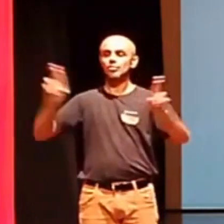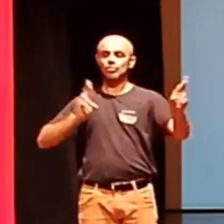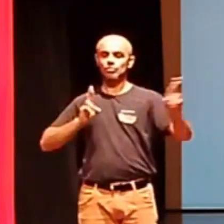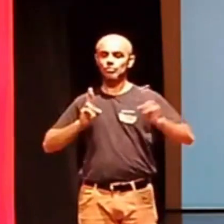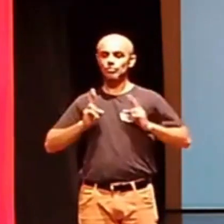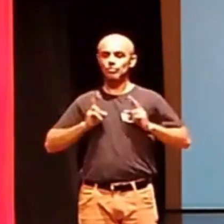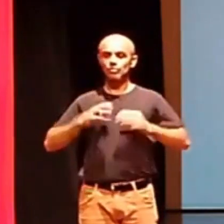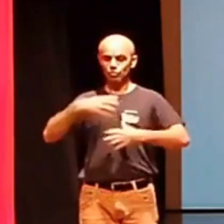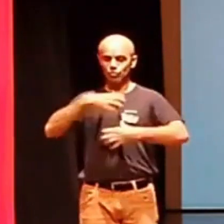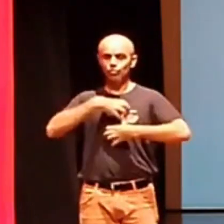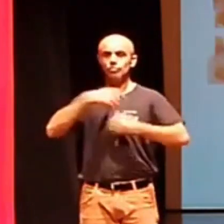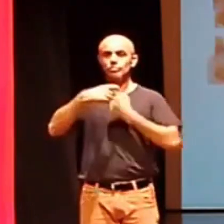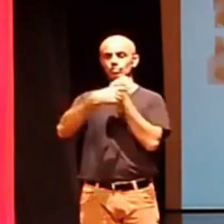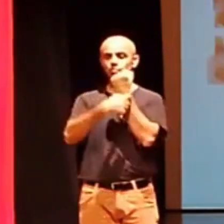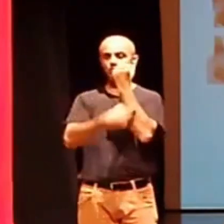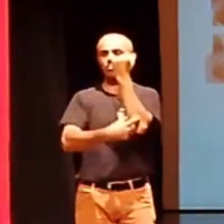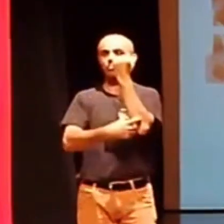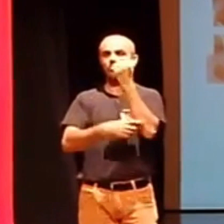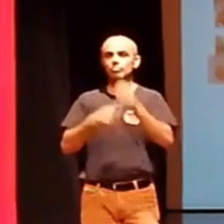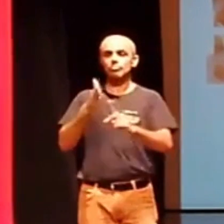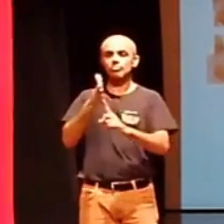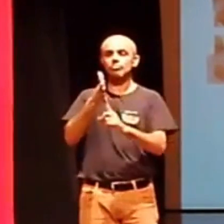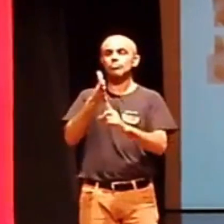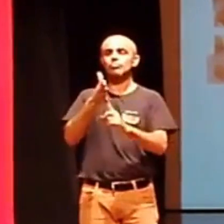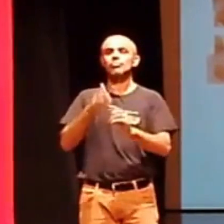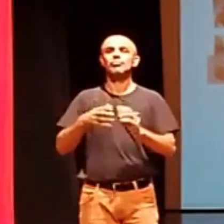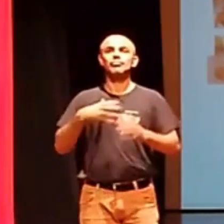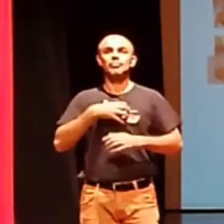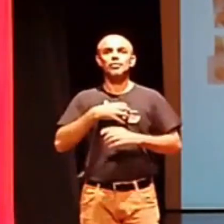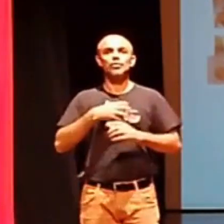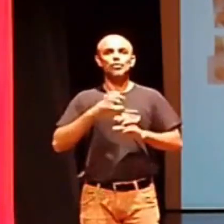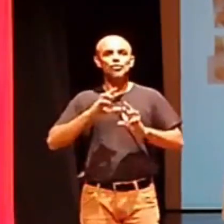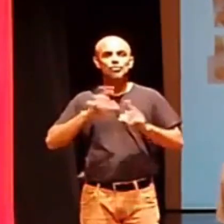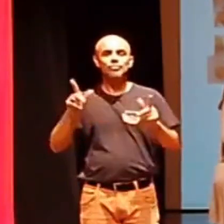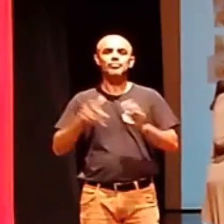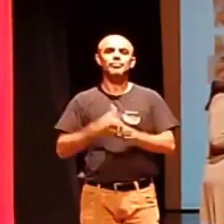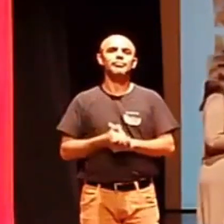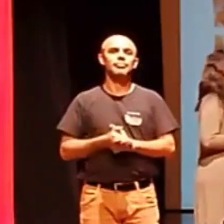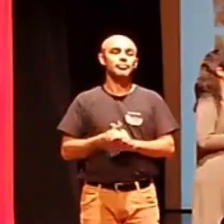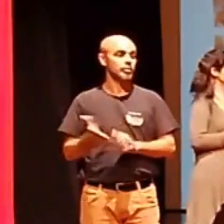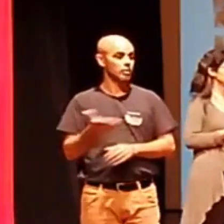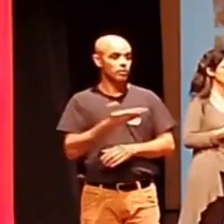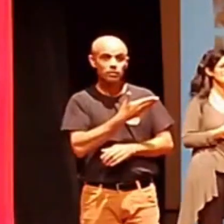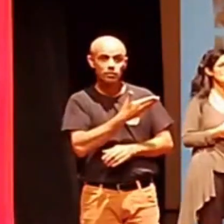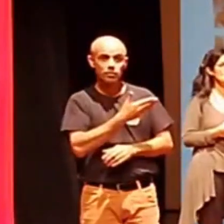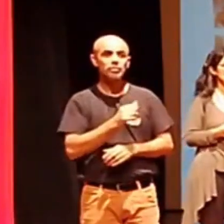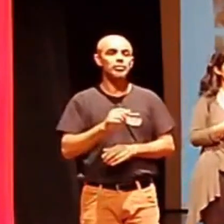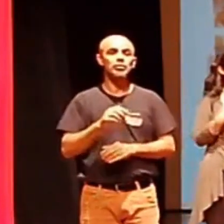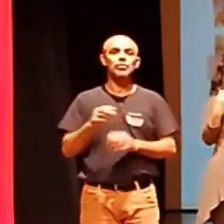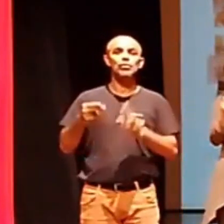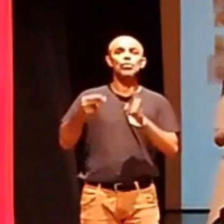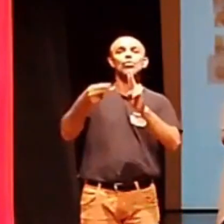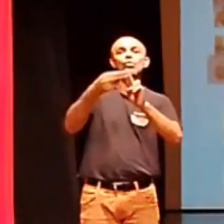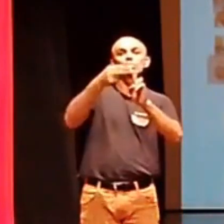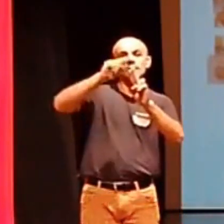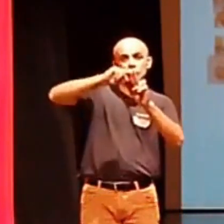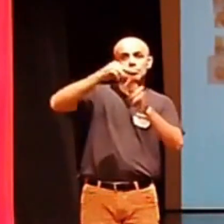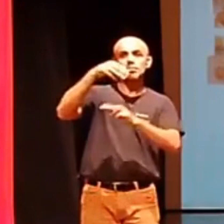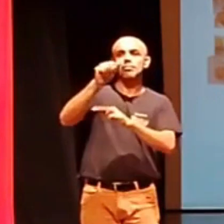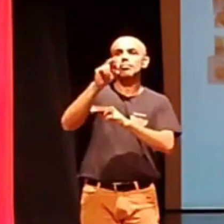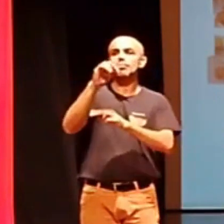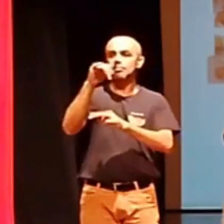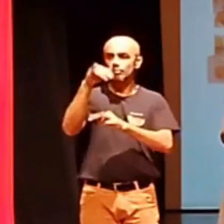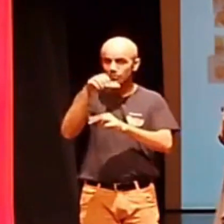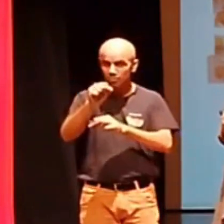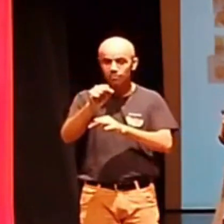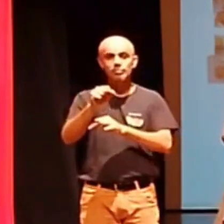de posturas e a gente vai ter que agir de forma diferente. Essas fotos são lá da UBS Martins Fontes, onde a gente vai com os